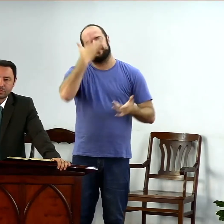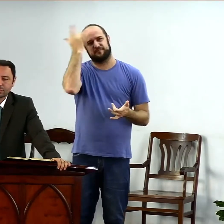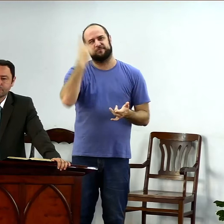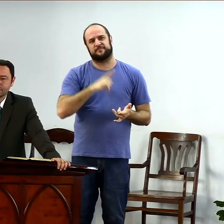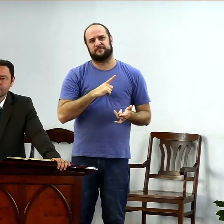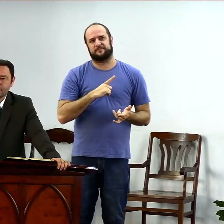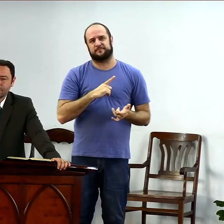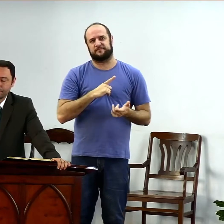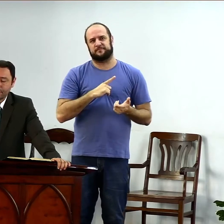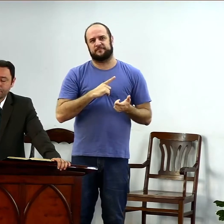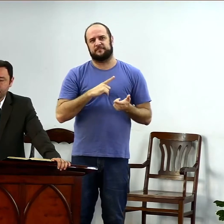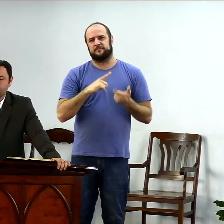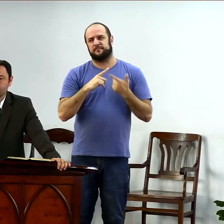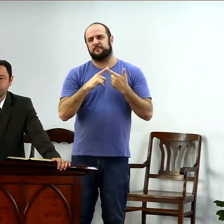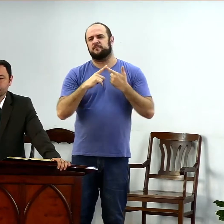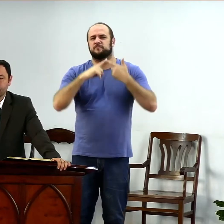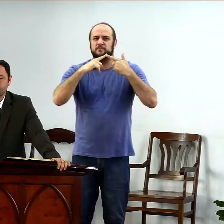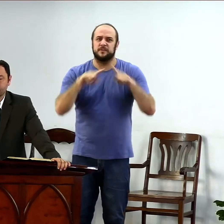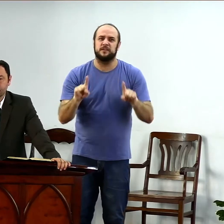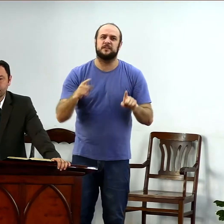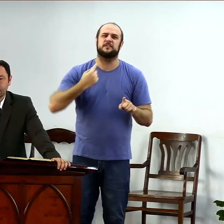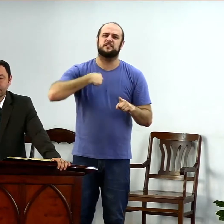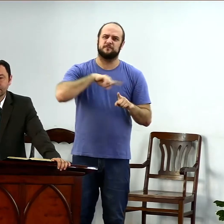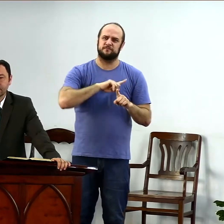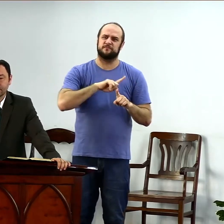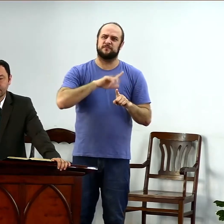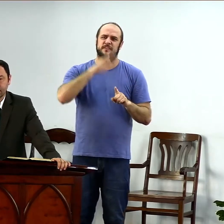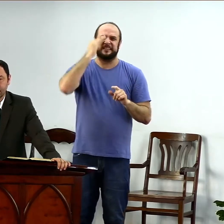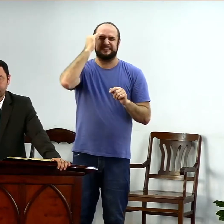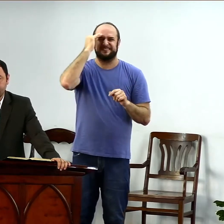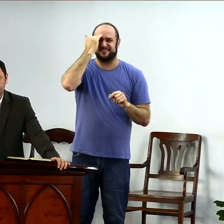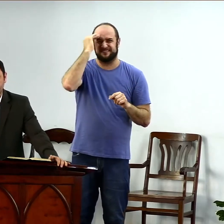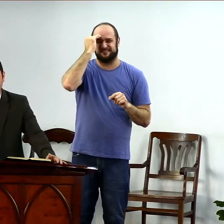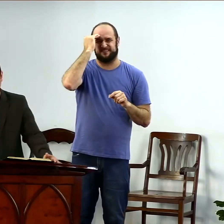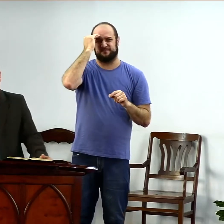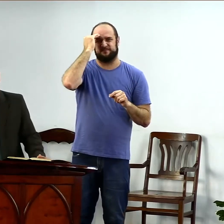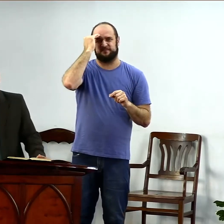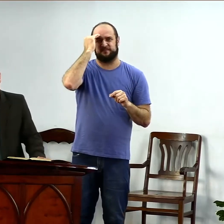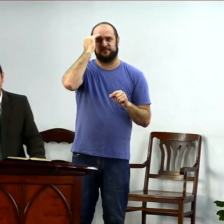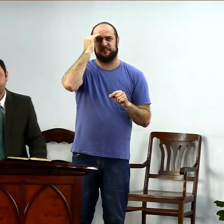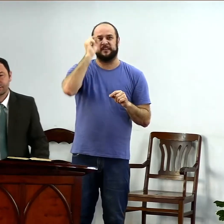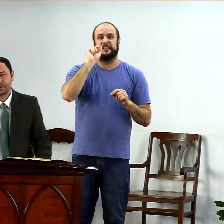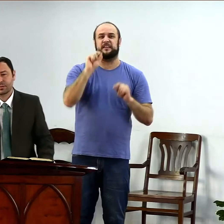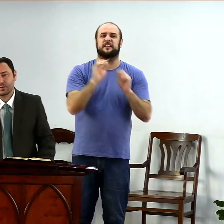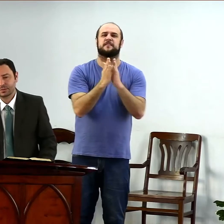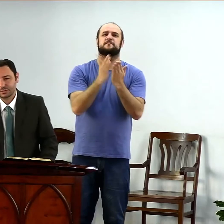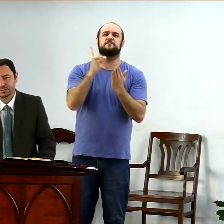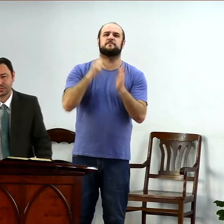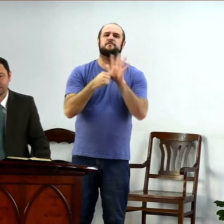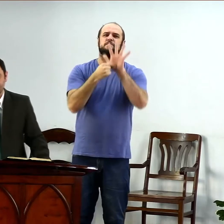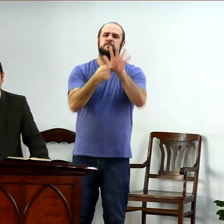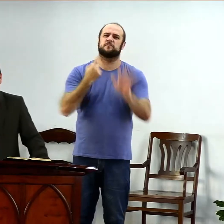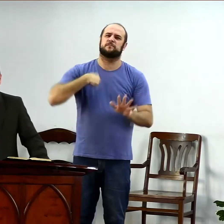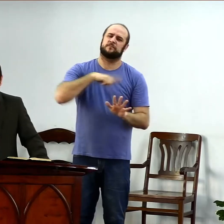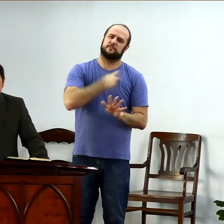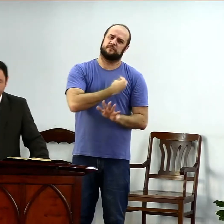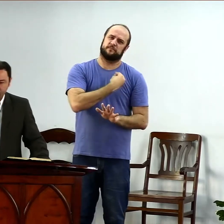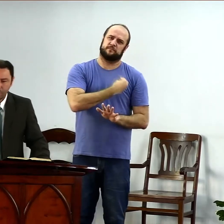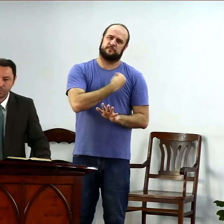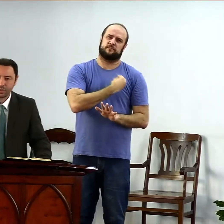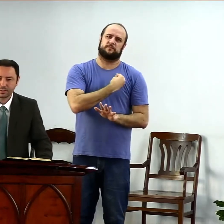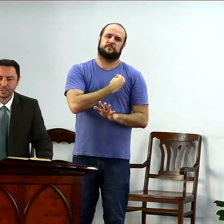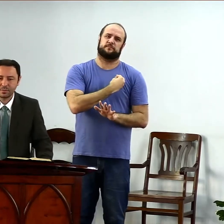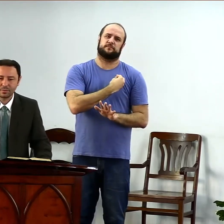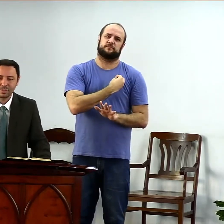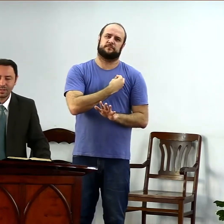Mas para que nós possamos entender o que a Escritura revela para nós, que